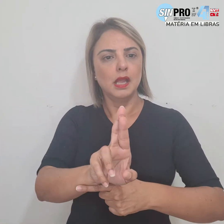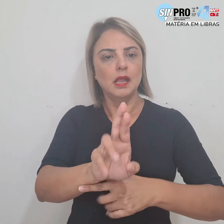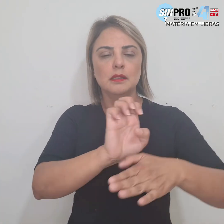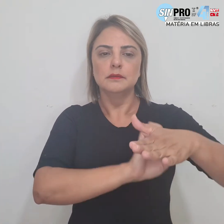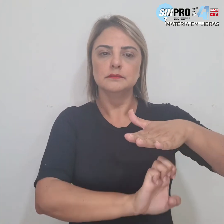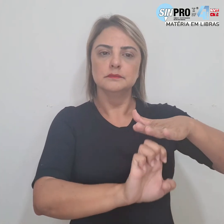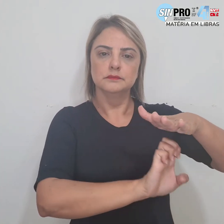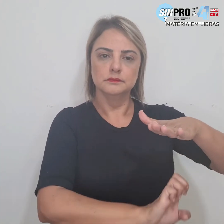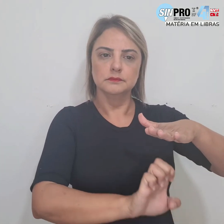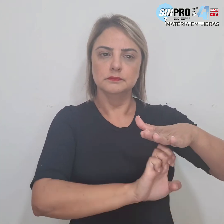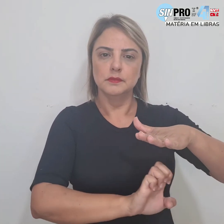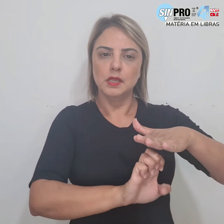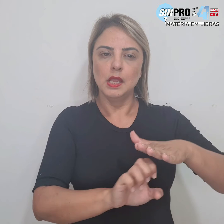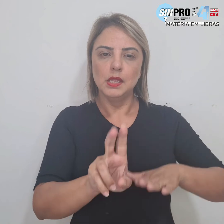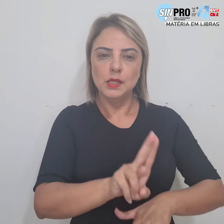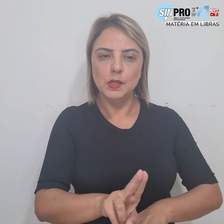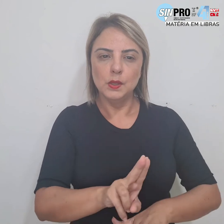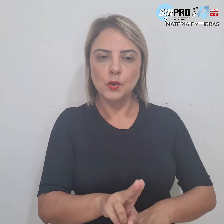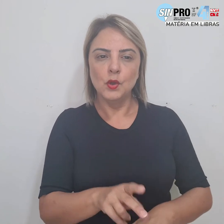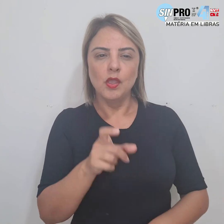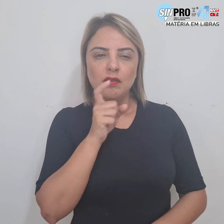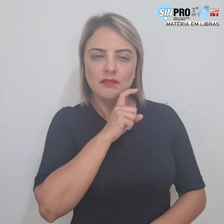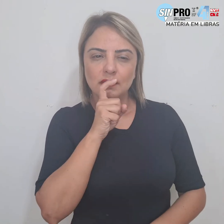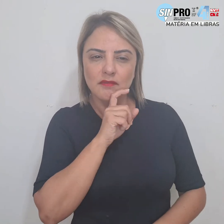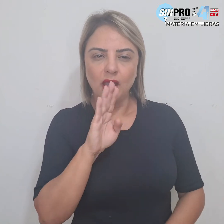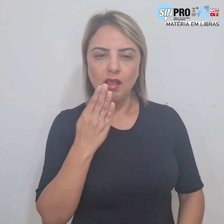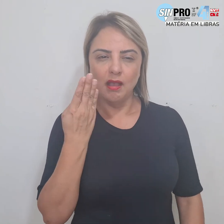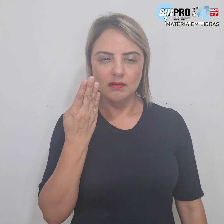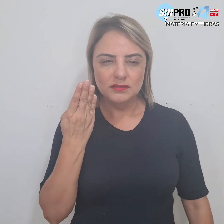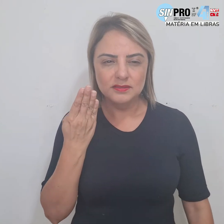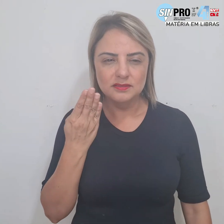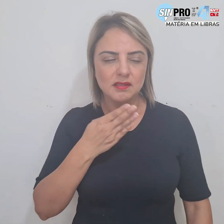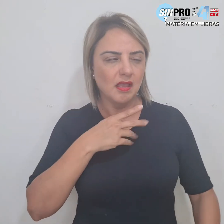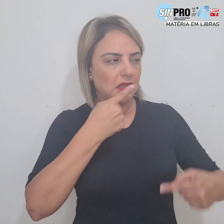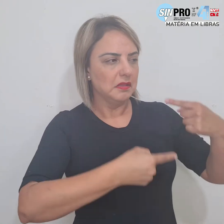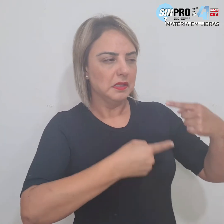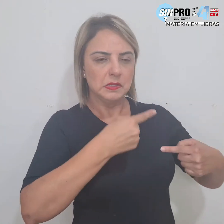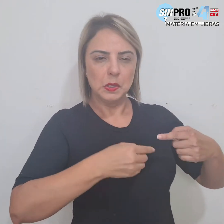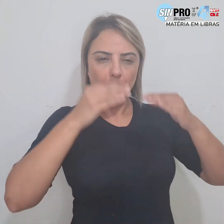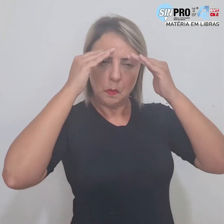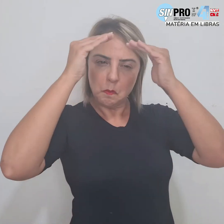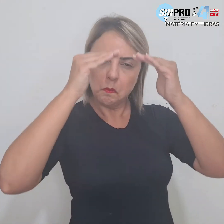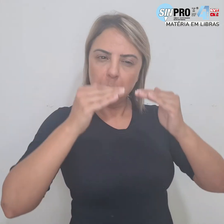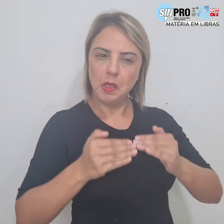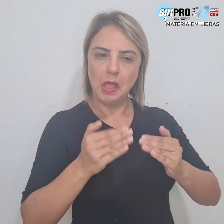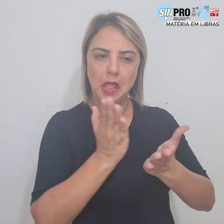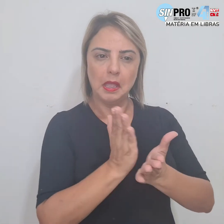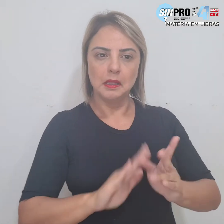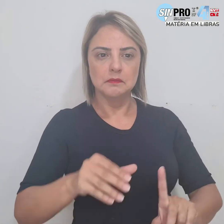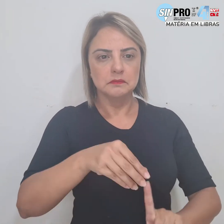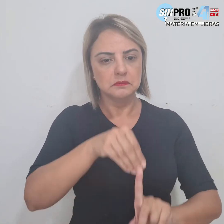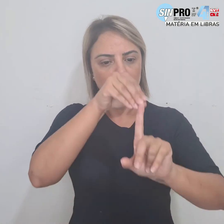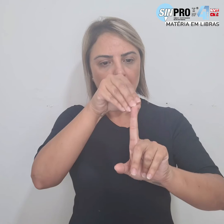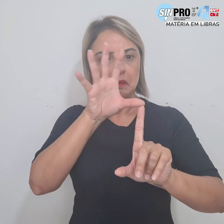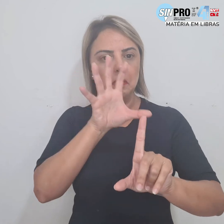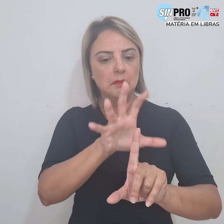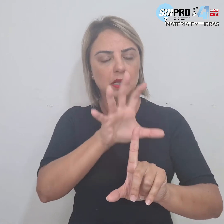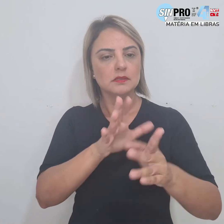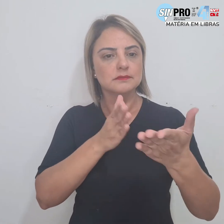do empresariado que se utiliza do falso discurso de moralidade e fim de privilégios para pressionar a